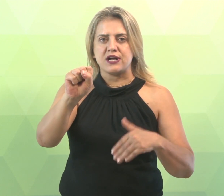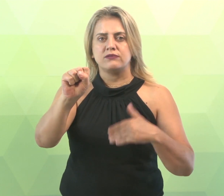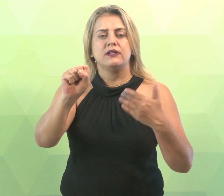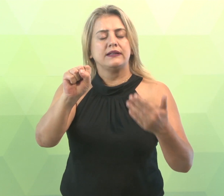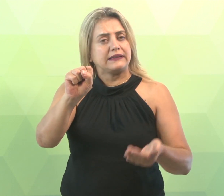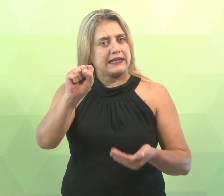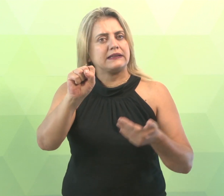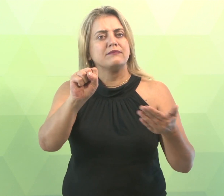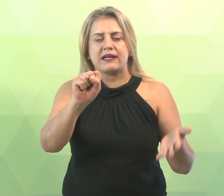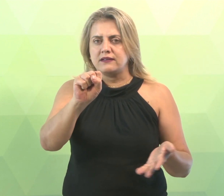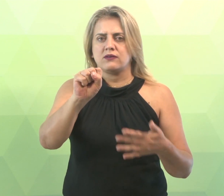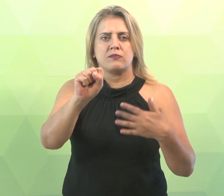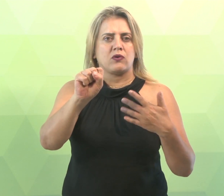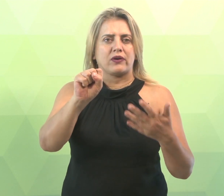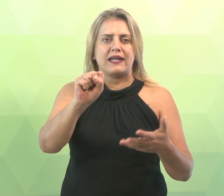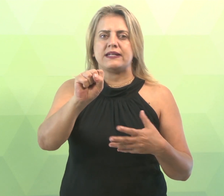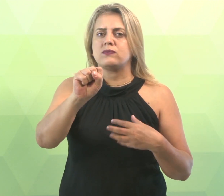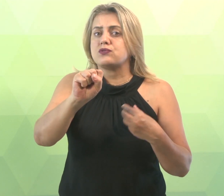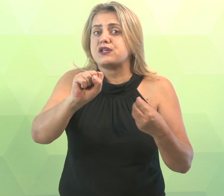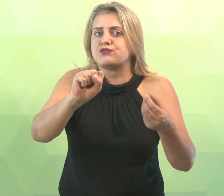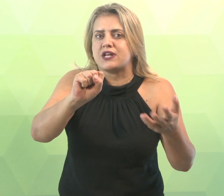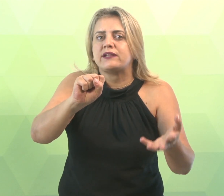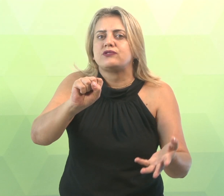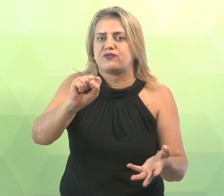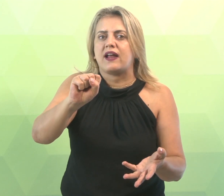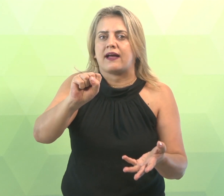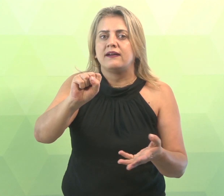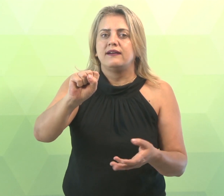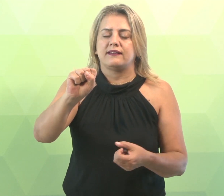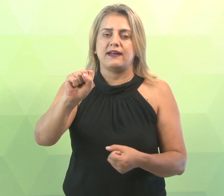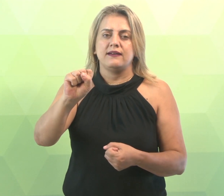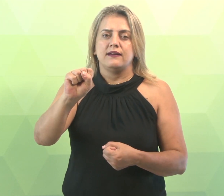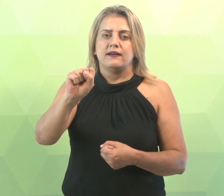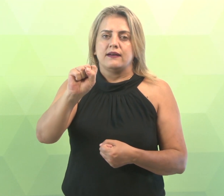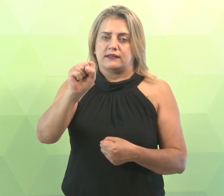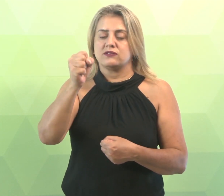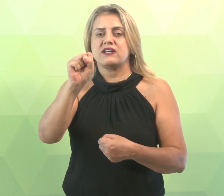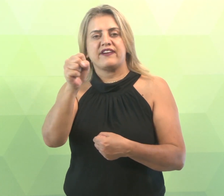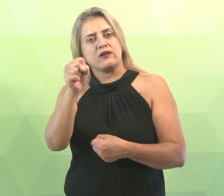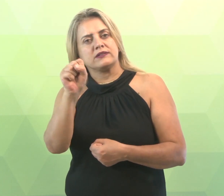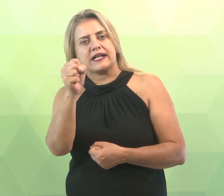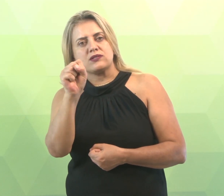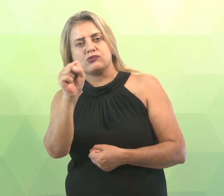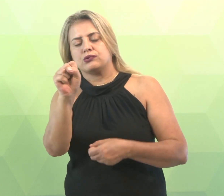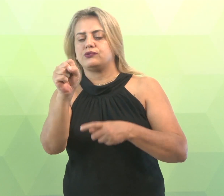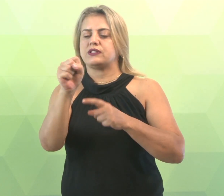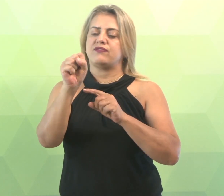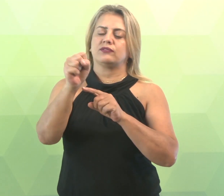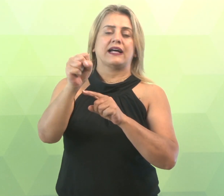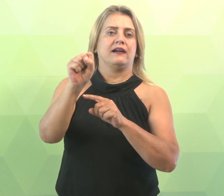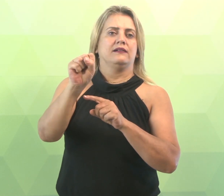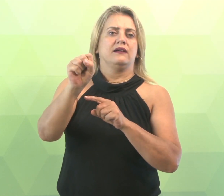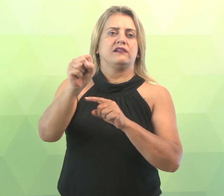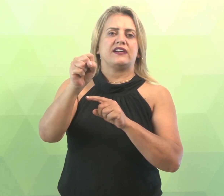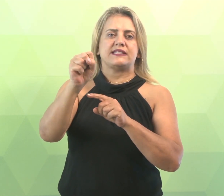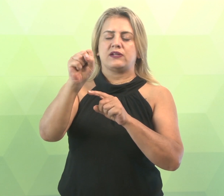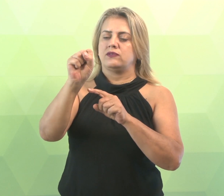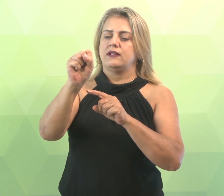região tem também, como qualquer língua, o seu jeito de falar, né? Então, você vai encontrar surdos que vão estar fazendo